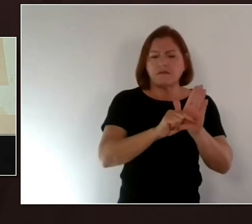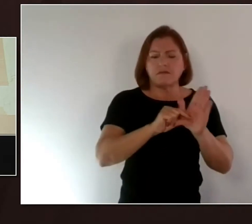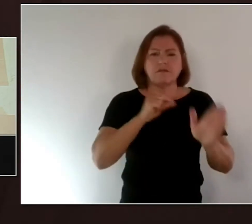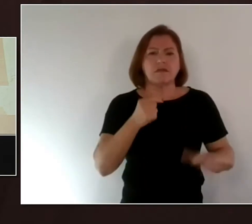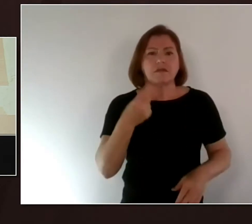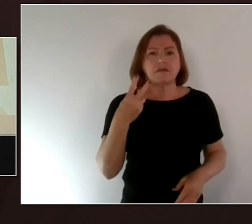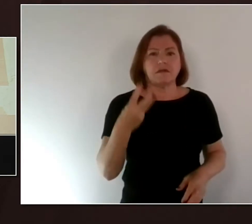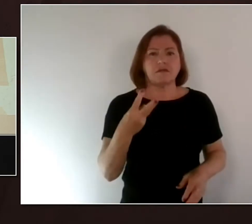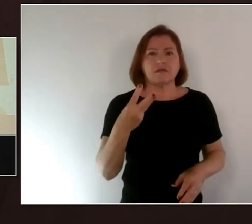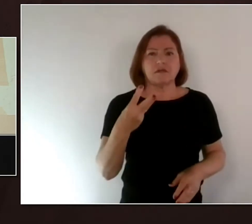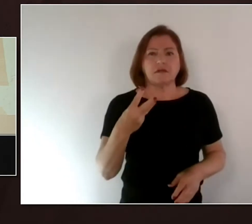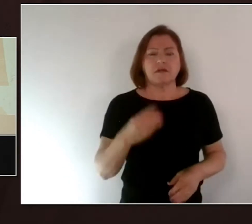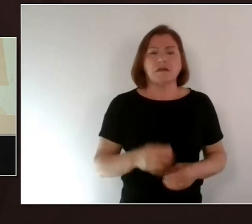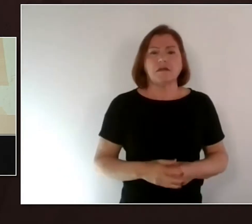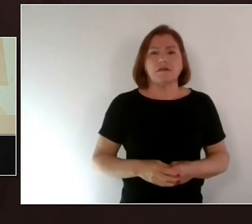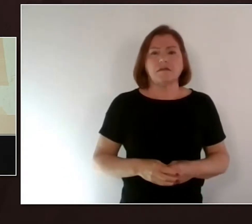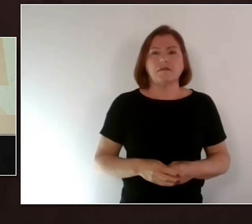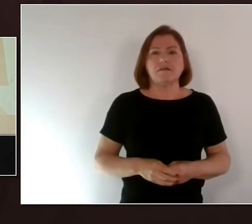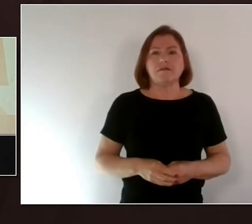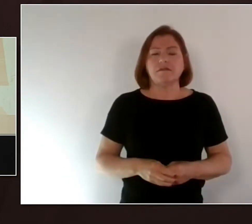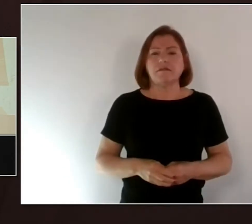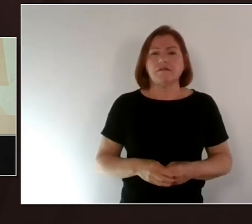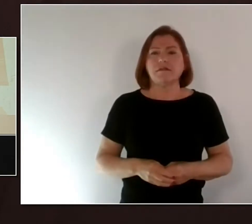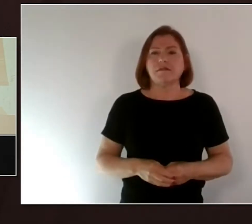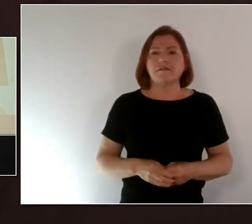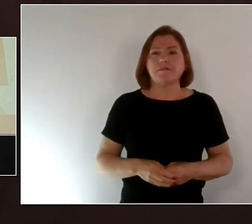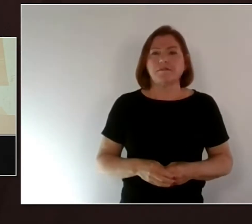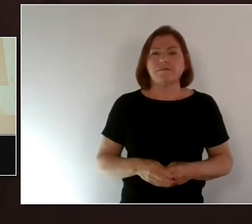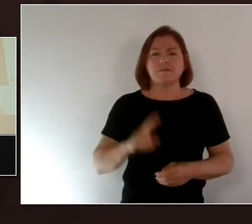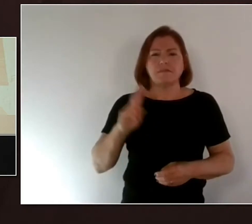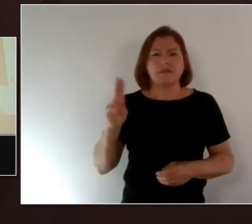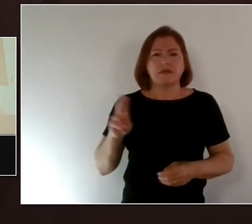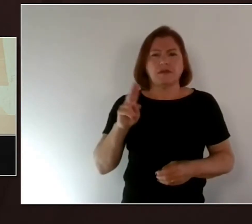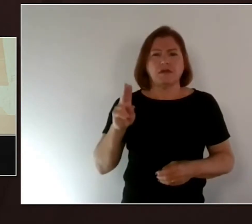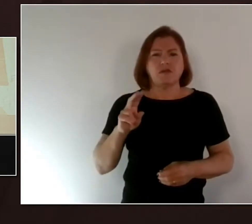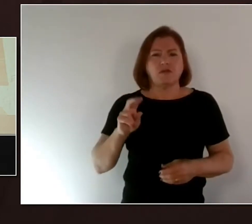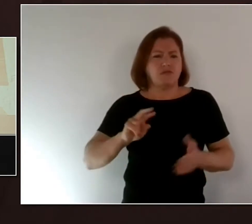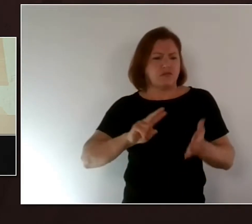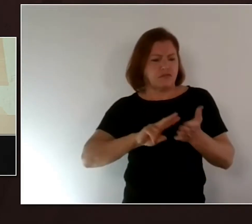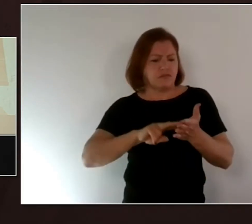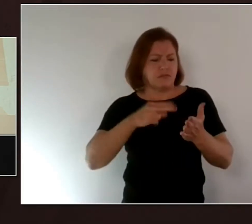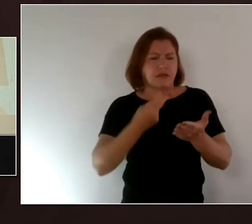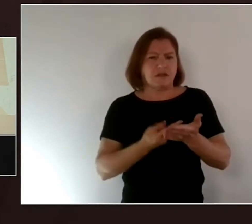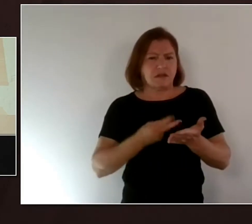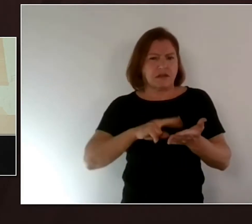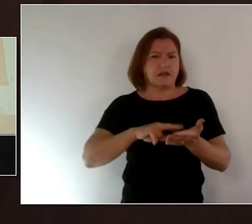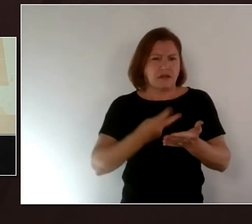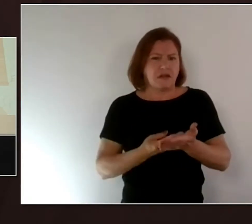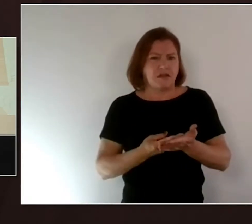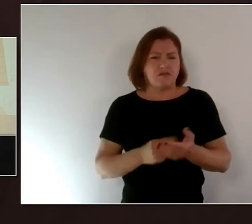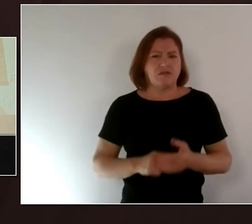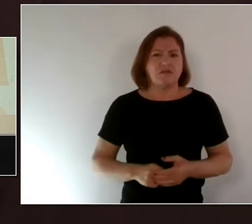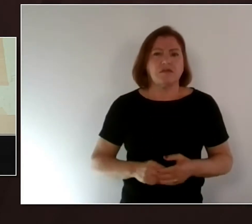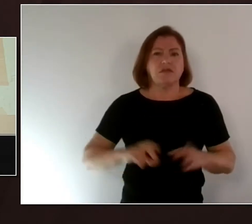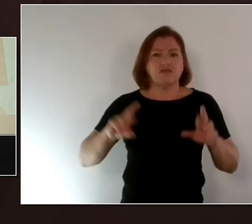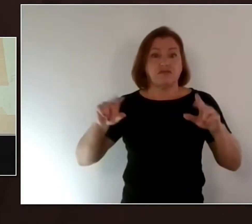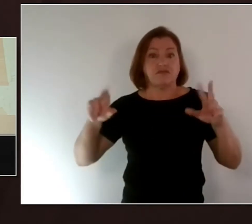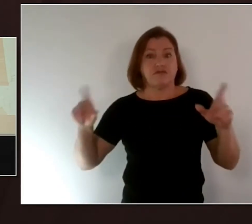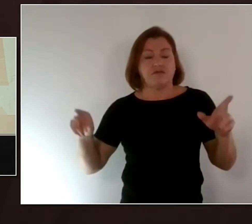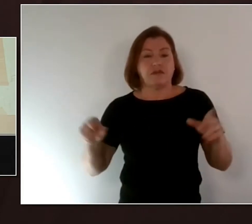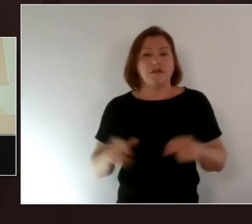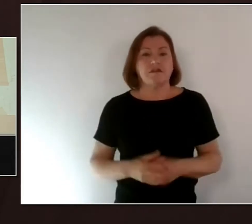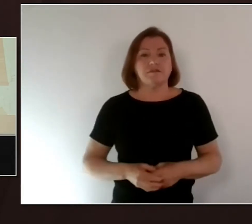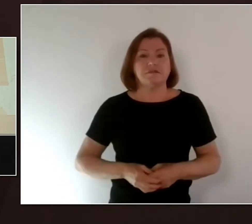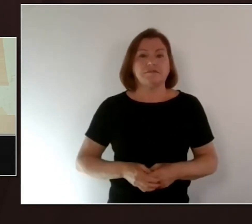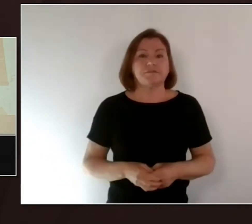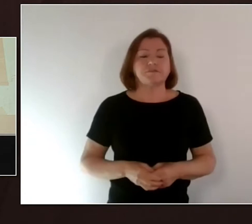O versículo 3 eu gosto de usar King James atualizada, né? Eu não tenho aqui em mãos, mas eu vou dizer que eu sei de falar